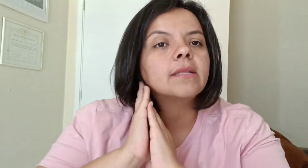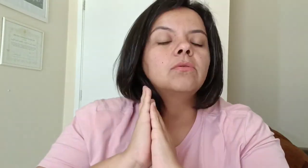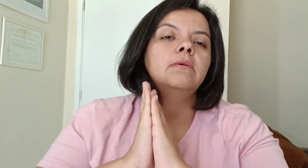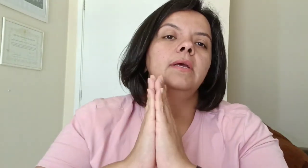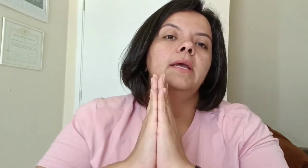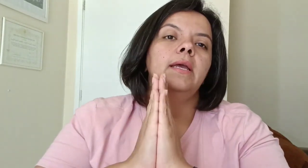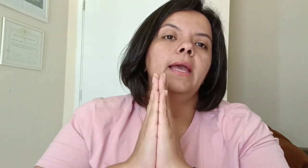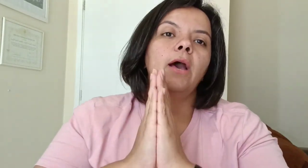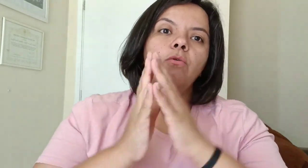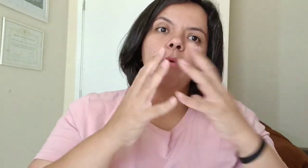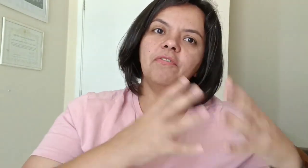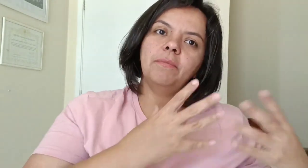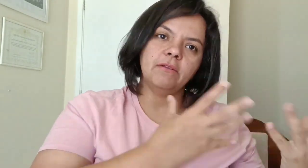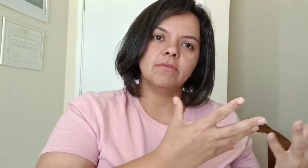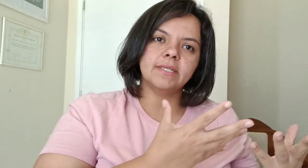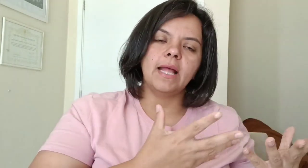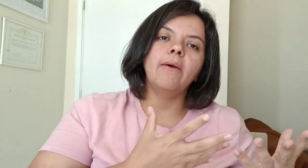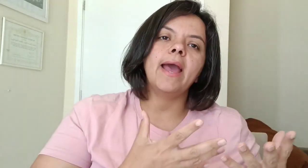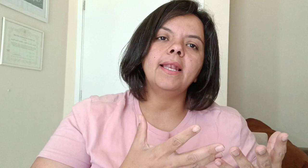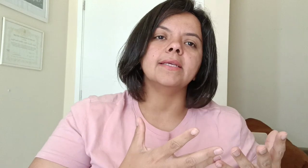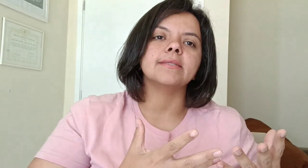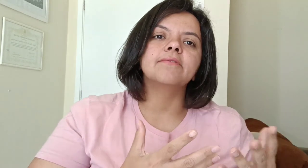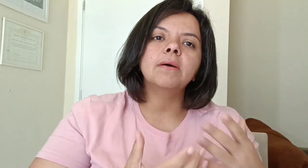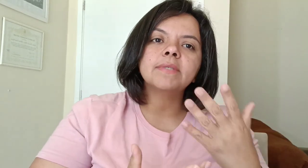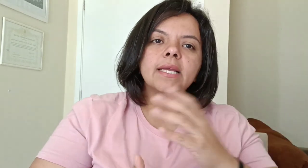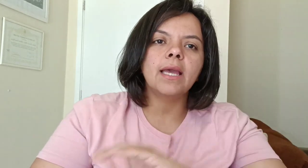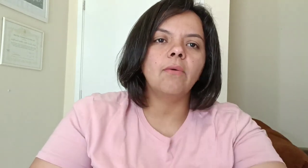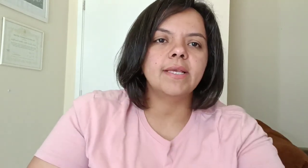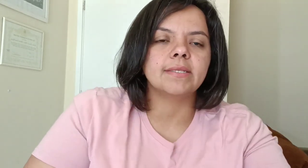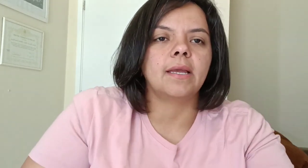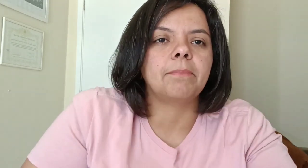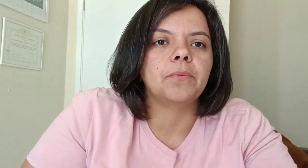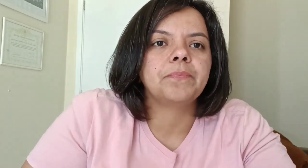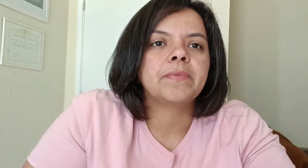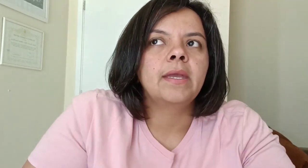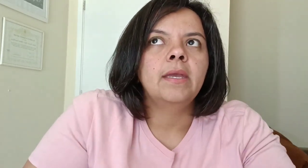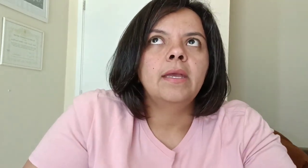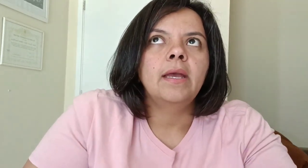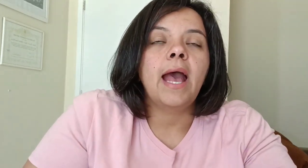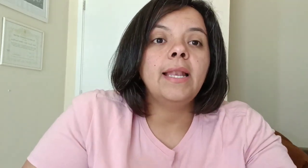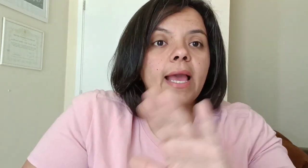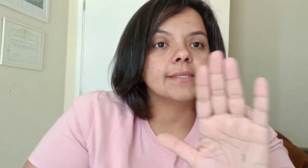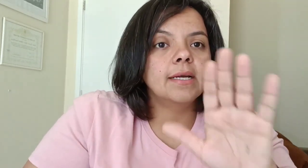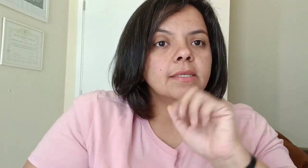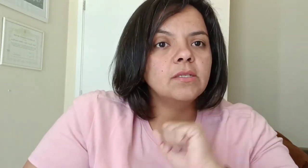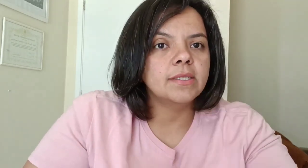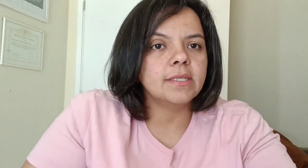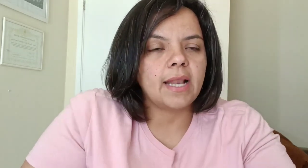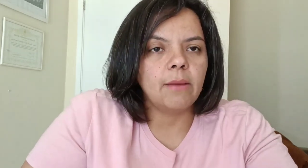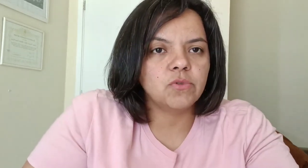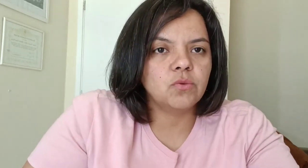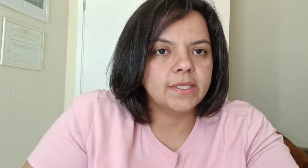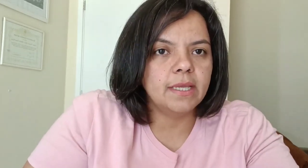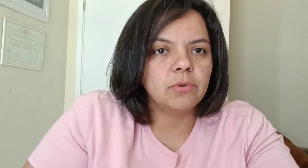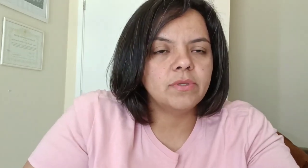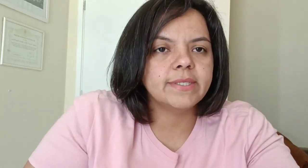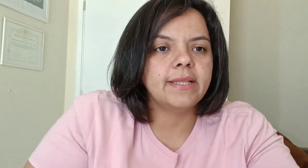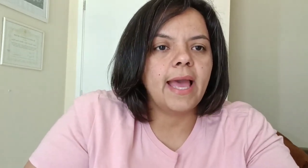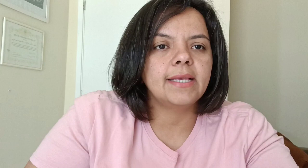movimento é o movimento que o sinal realiza. Vamos aqui a um exemplo. Aliás, antes de nós entrarmos no exemplo dos sinais,